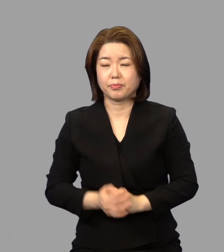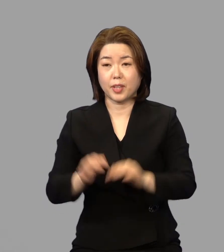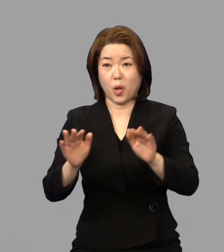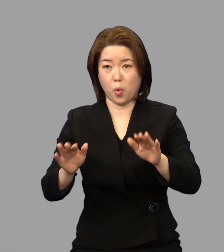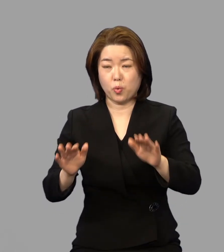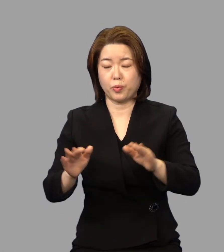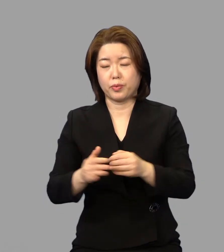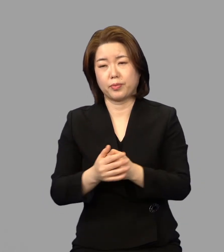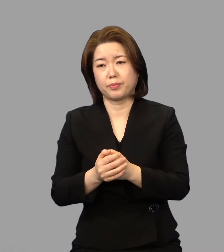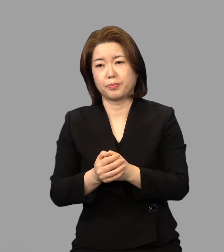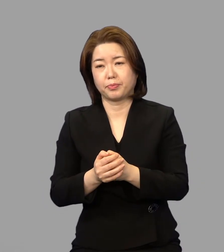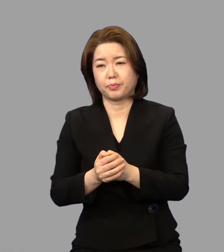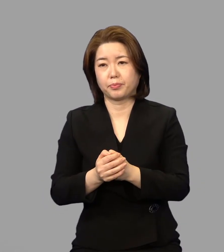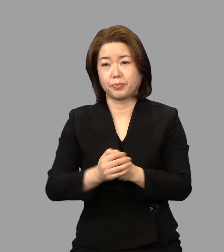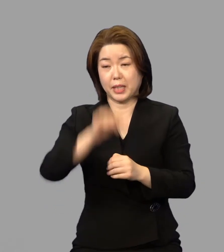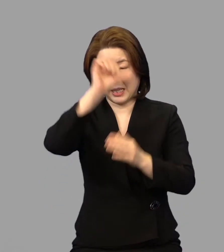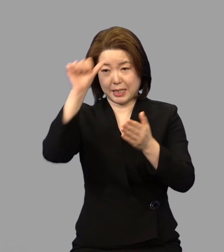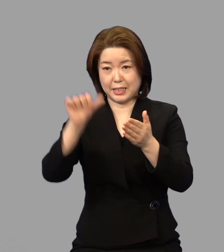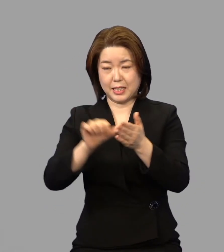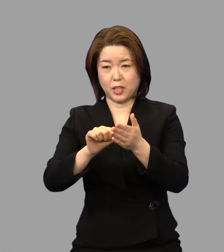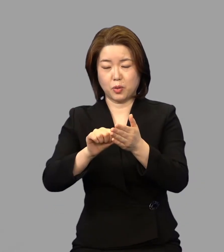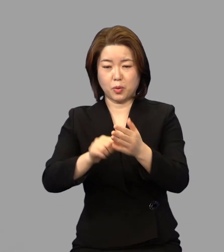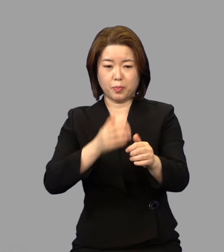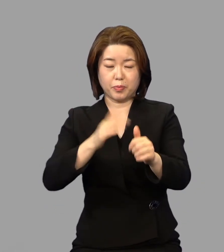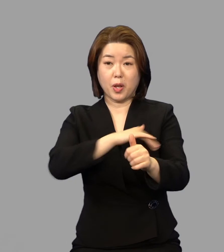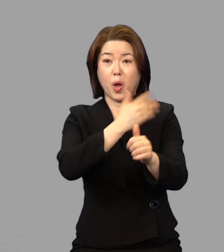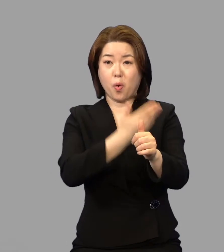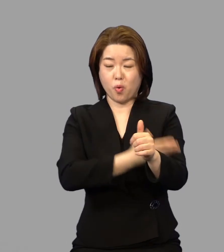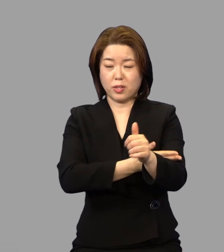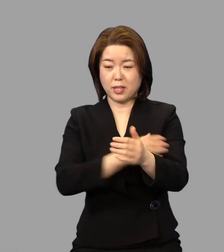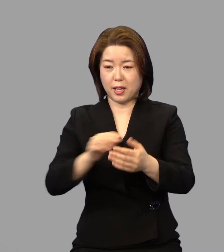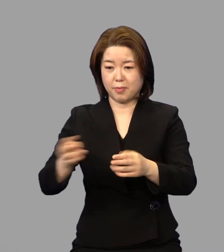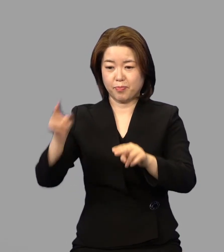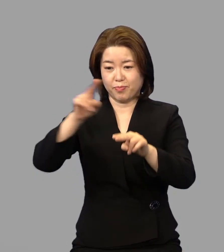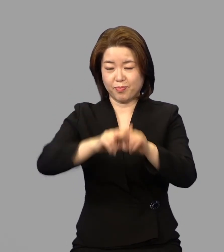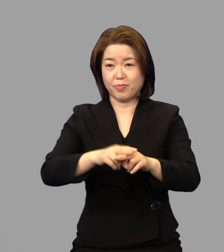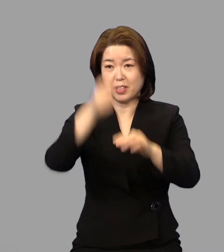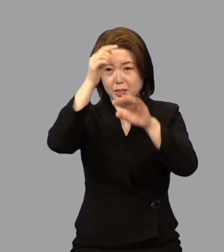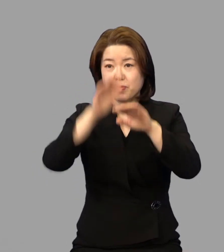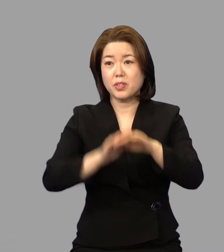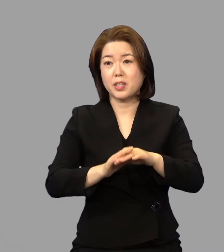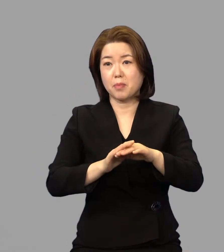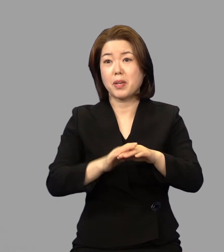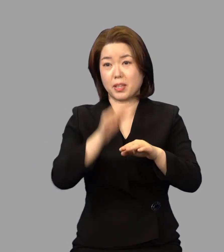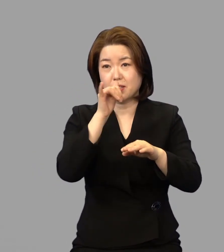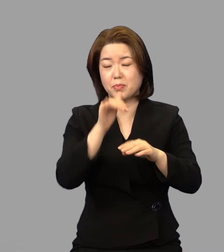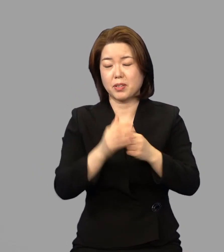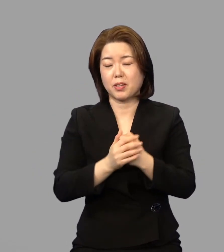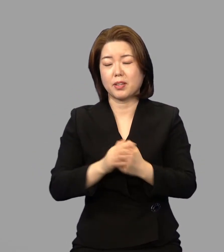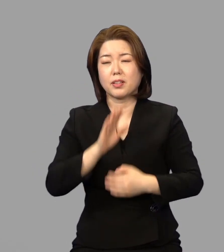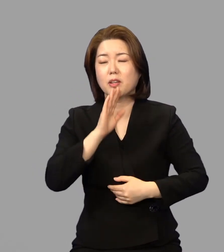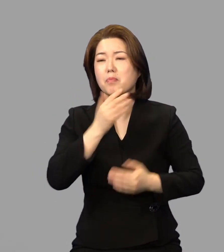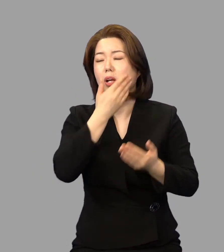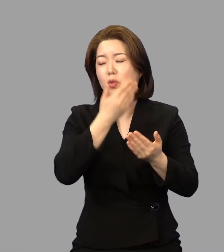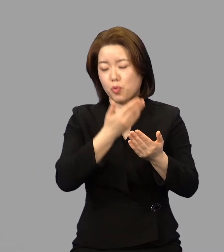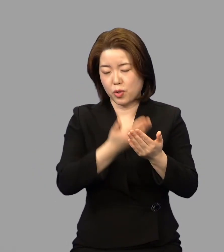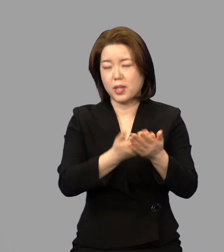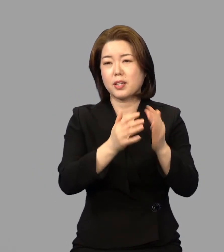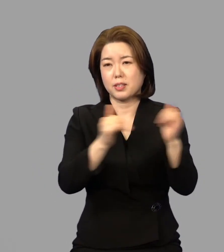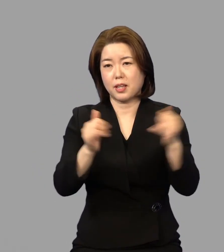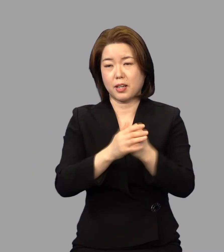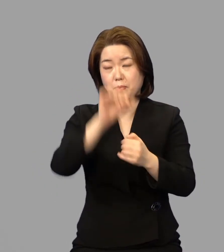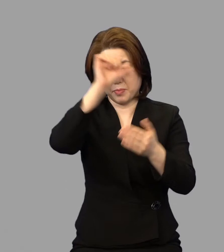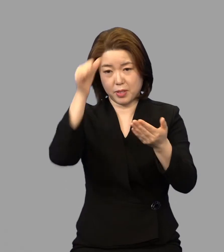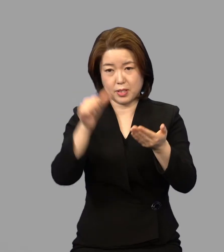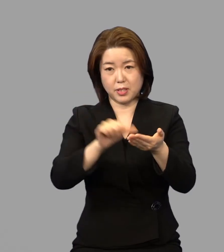오늘 장로 권사 취임 예배가 있습니다. 참 귀한 분들이에요. 장로로